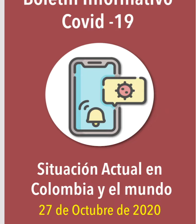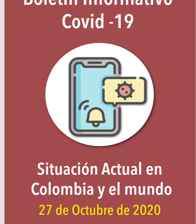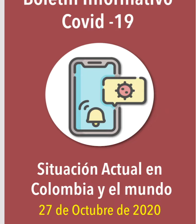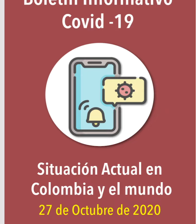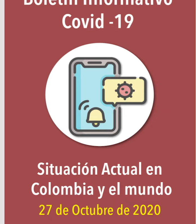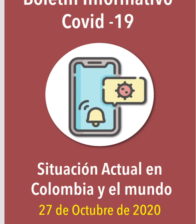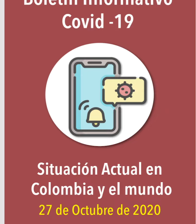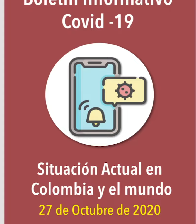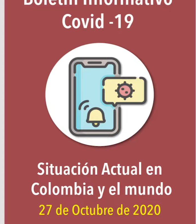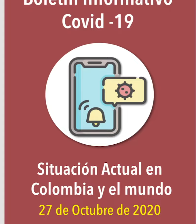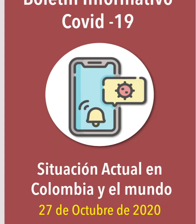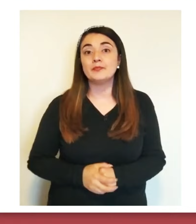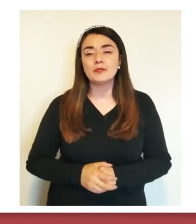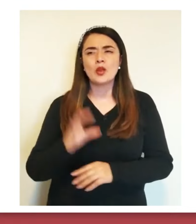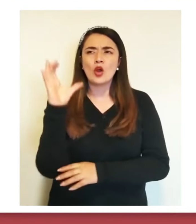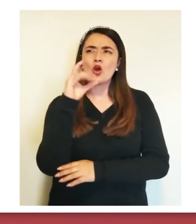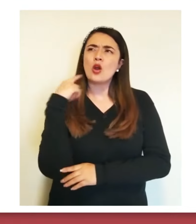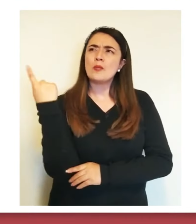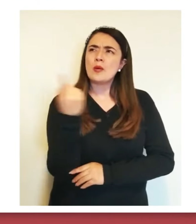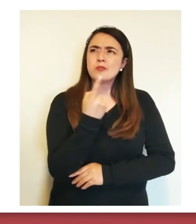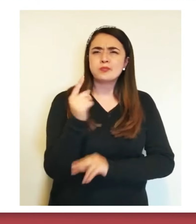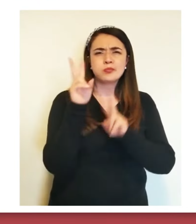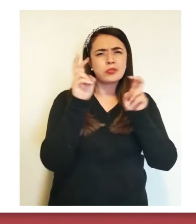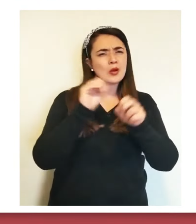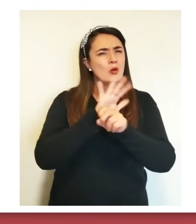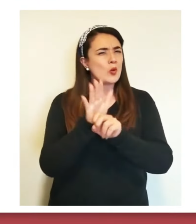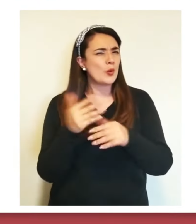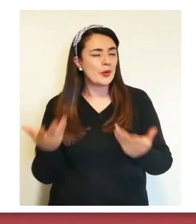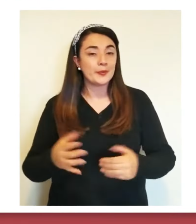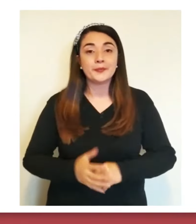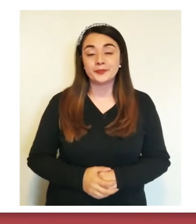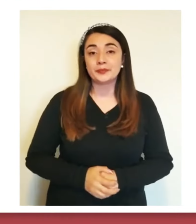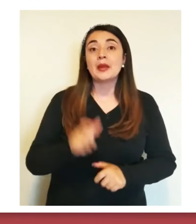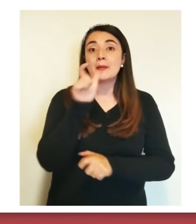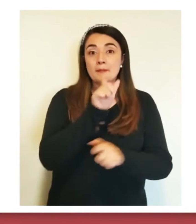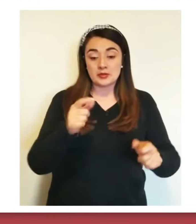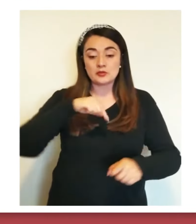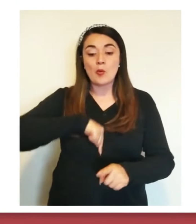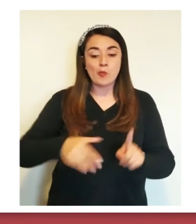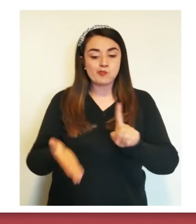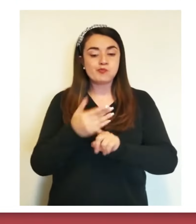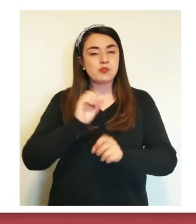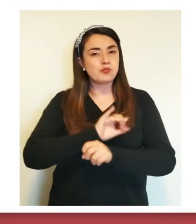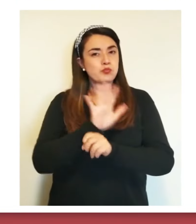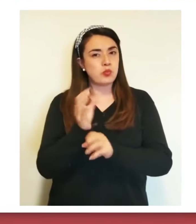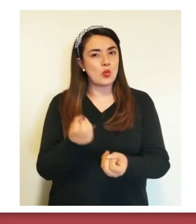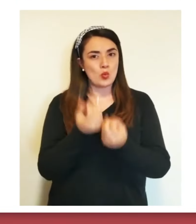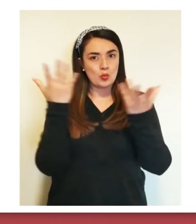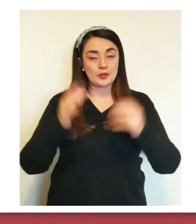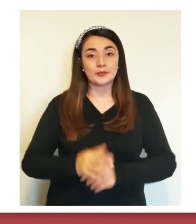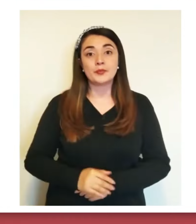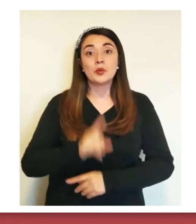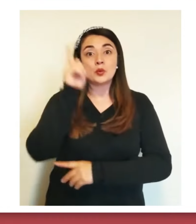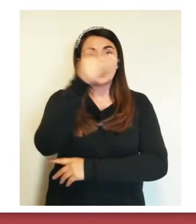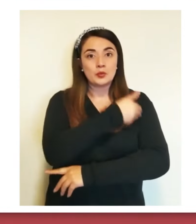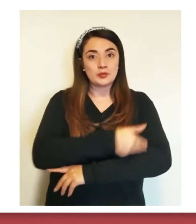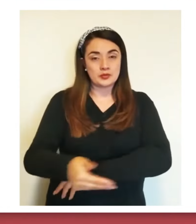2020. La situación en Colombia es la siguiente. Número de casos